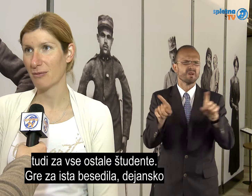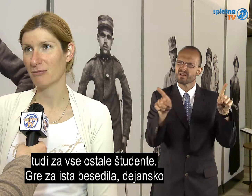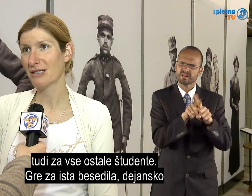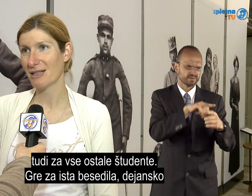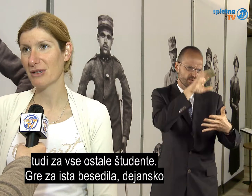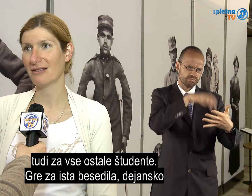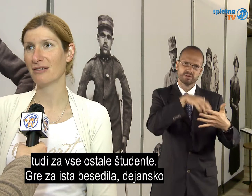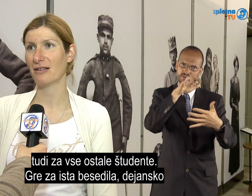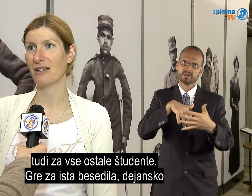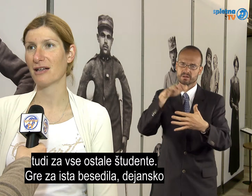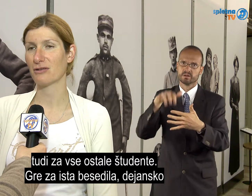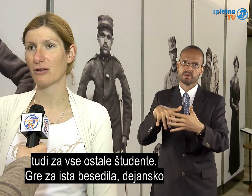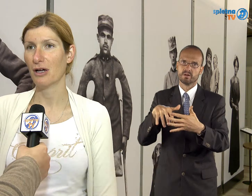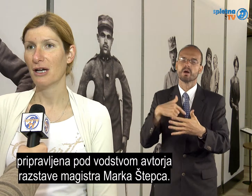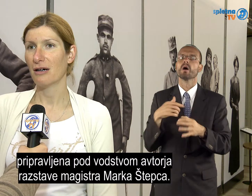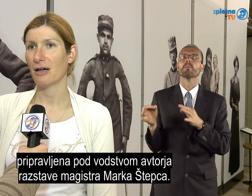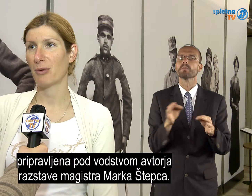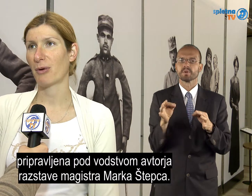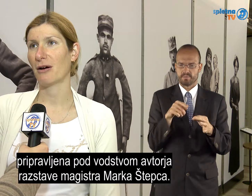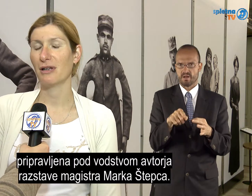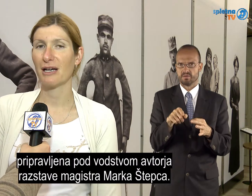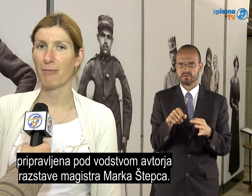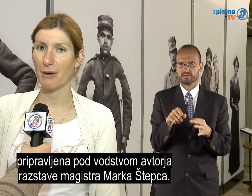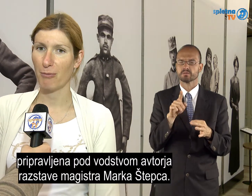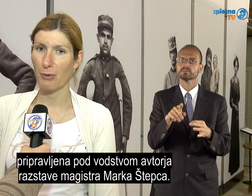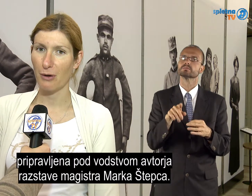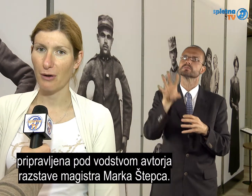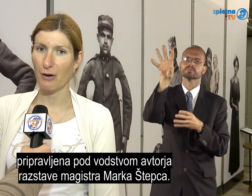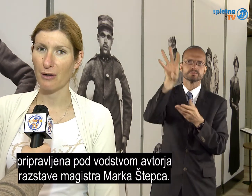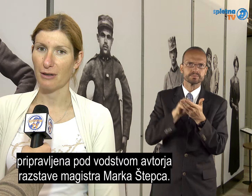za ista besedila dejansko, pripravljena pa